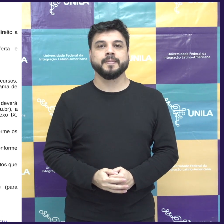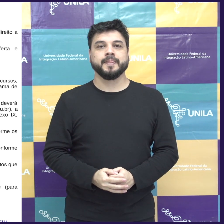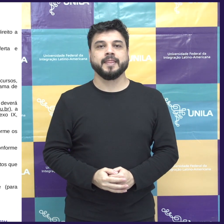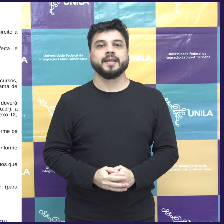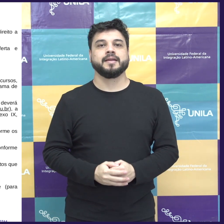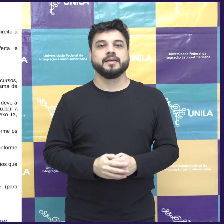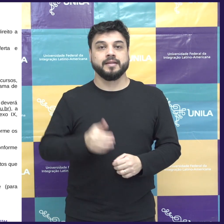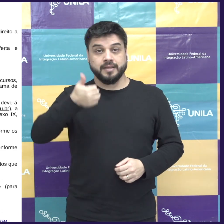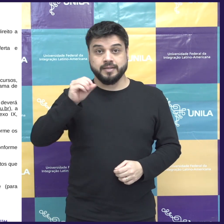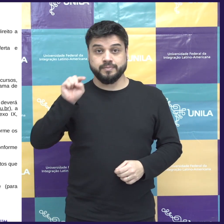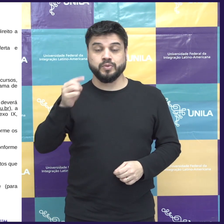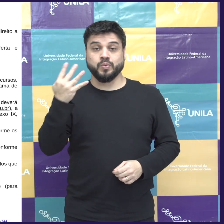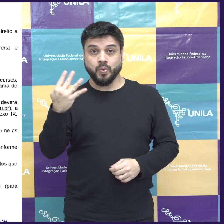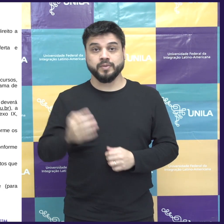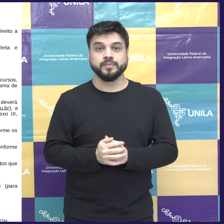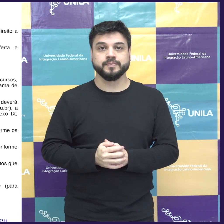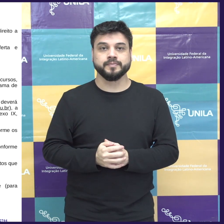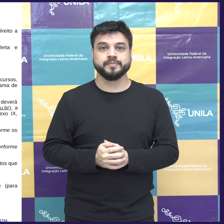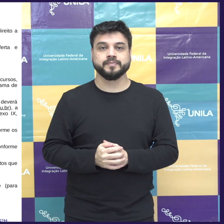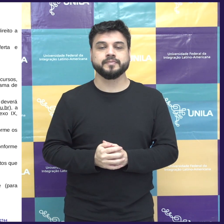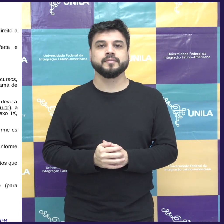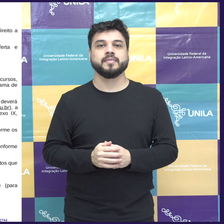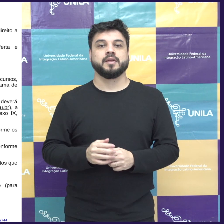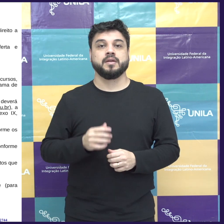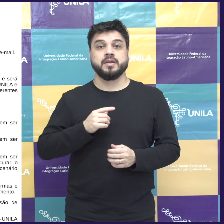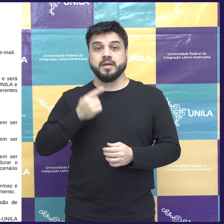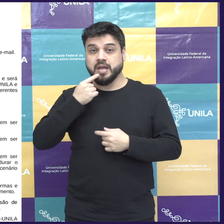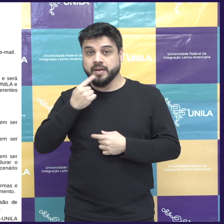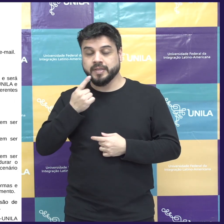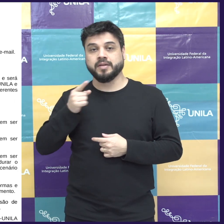10.4. Os recursos serão julgados pela comissão de seleção.